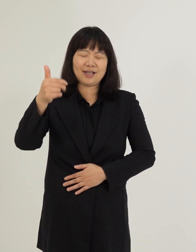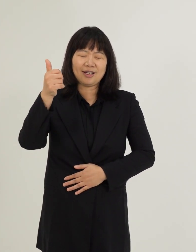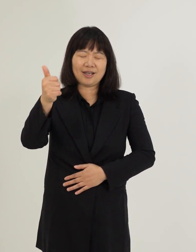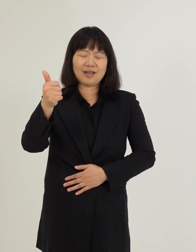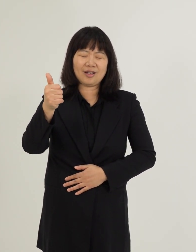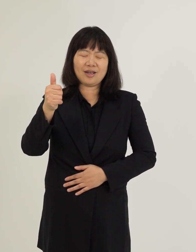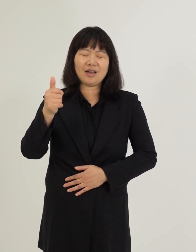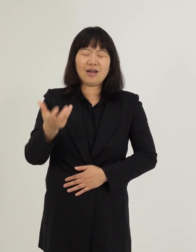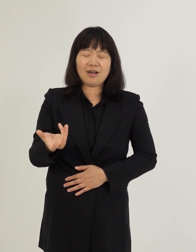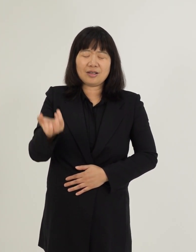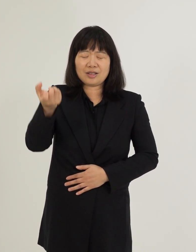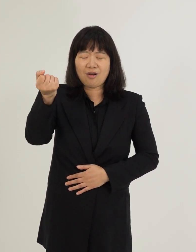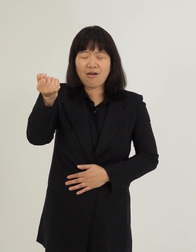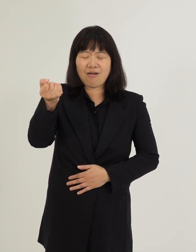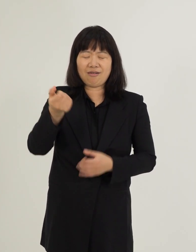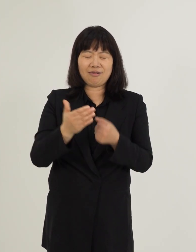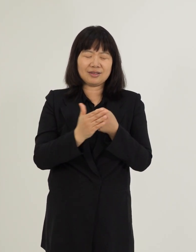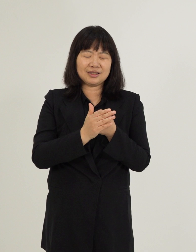주의